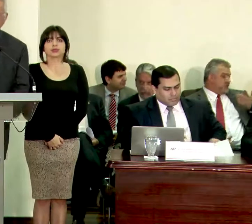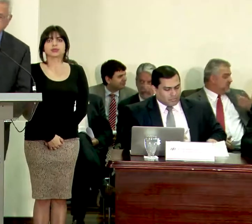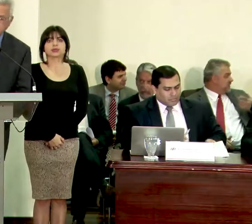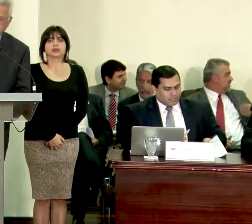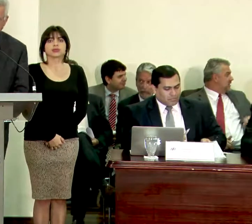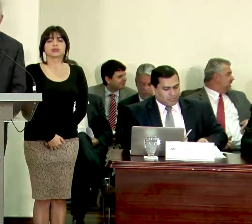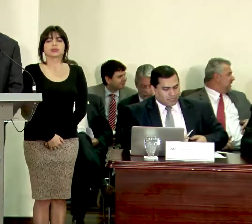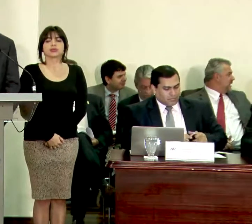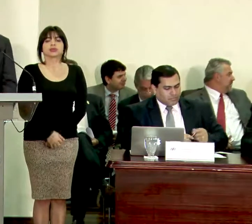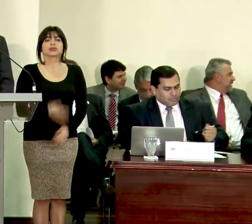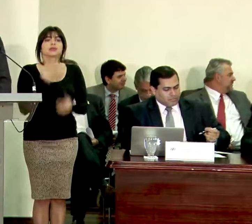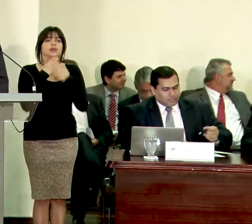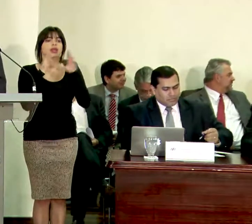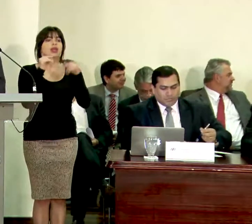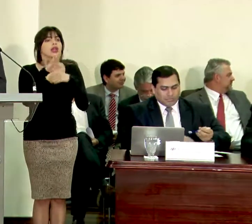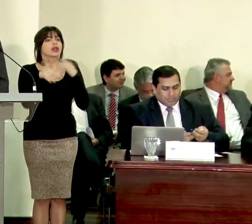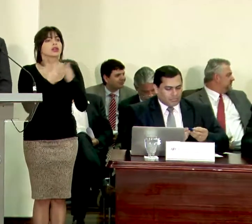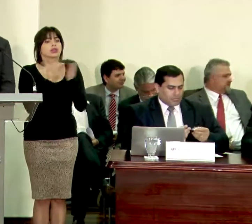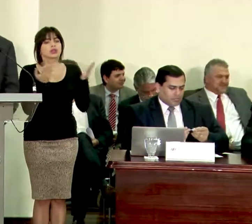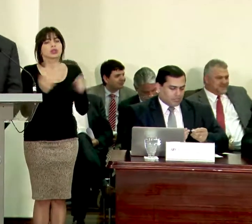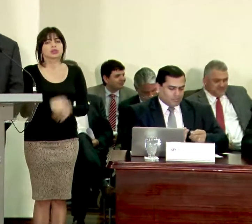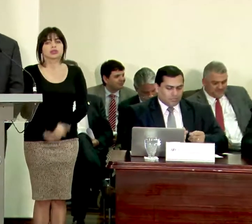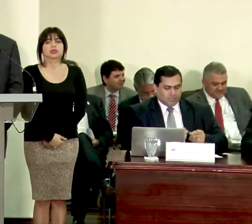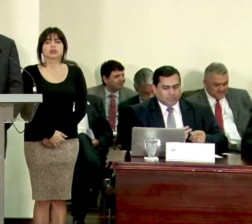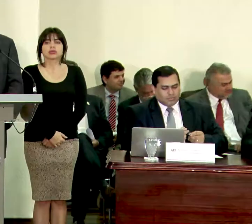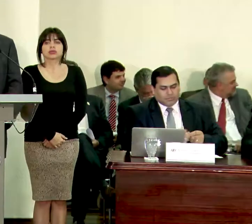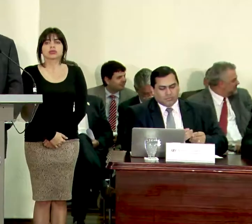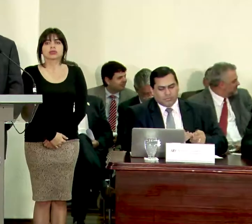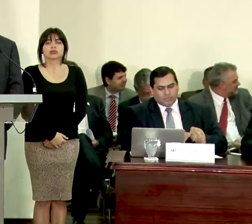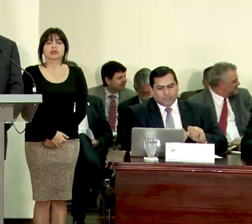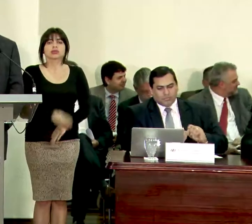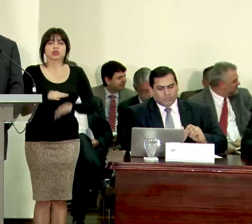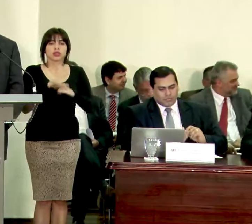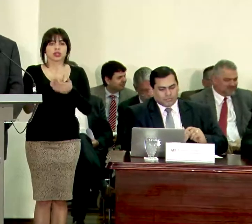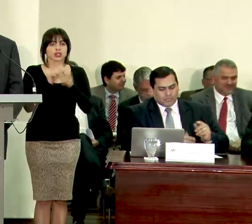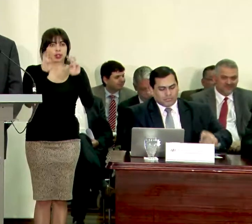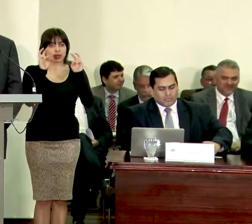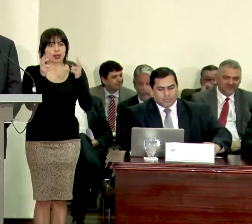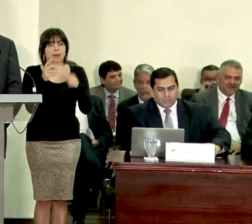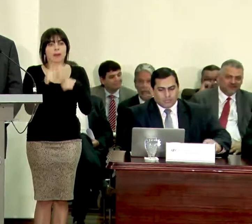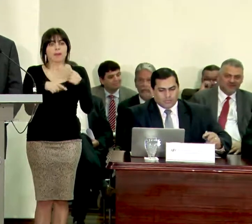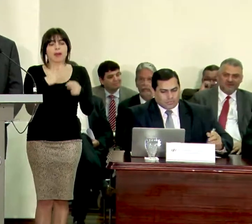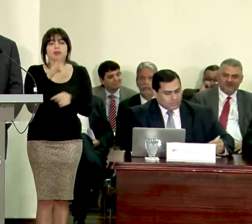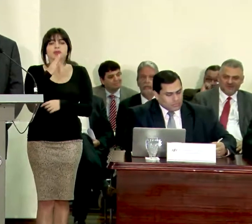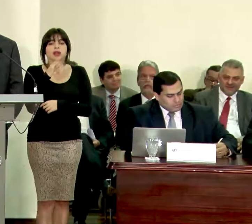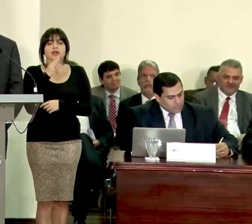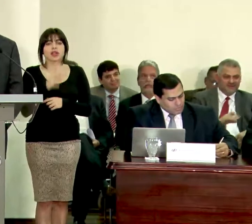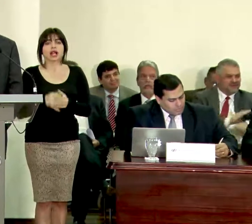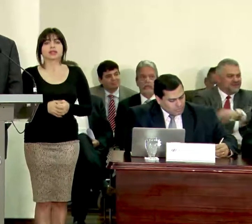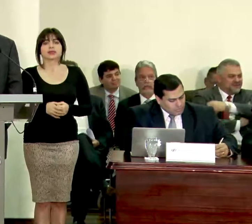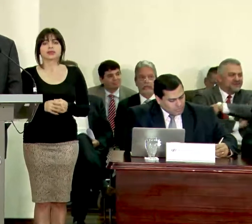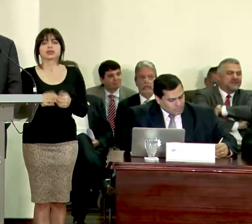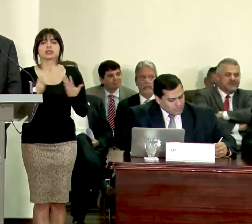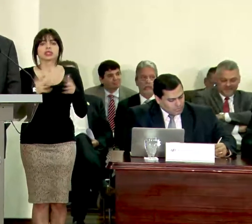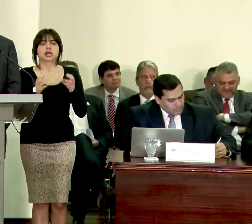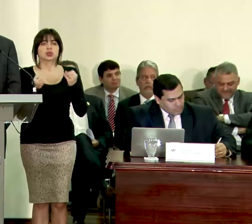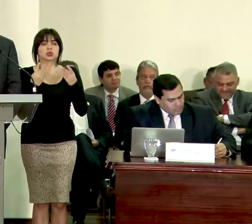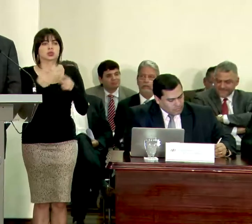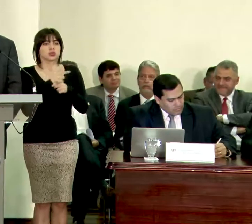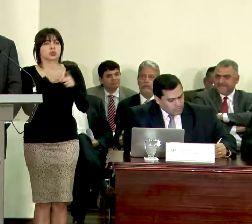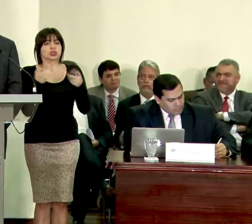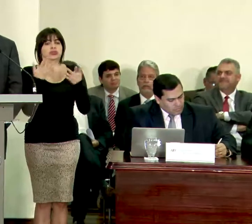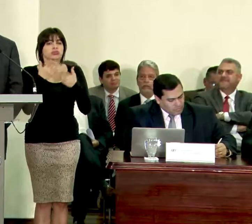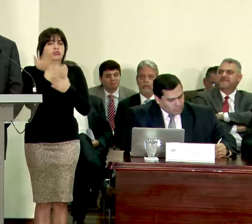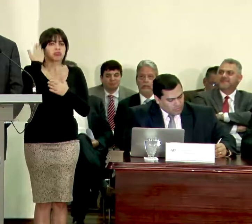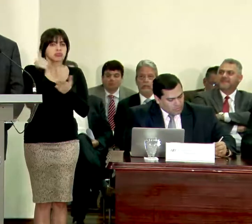Muy buenas tardes a todos y a todas. Sobre estos temas que vamos a hablar, ya con muchos de ustedes los